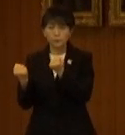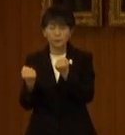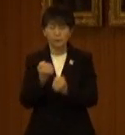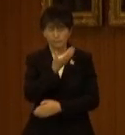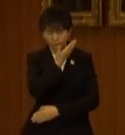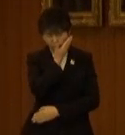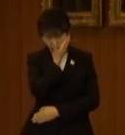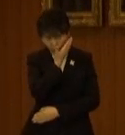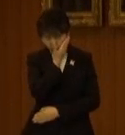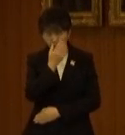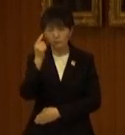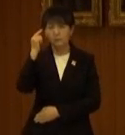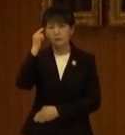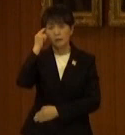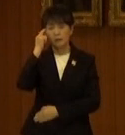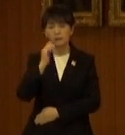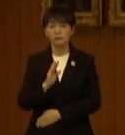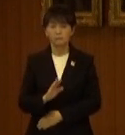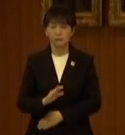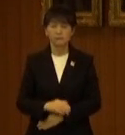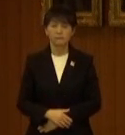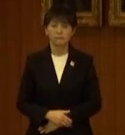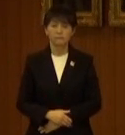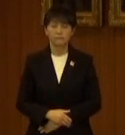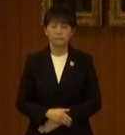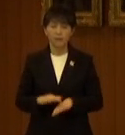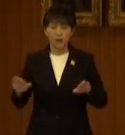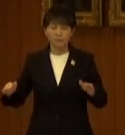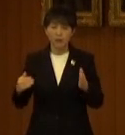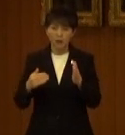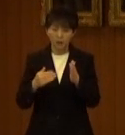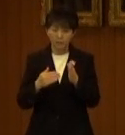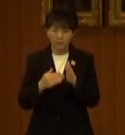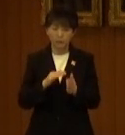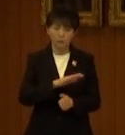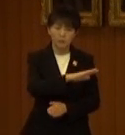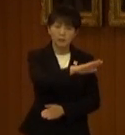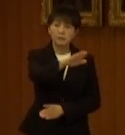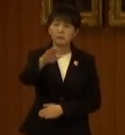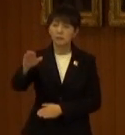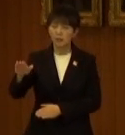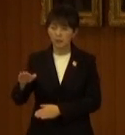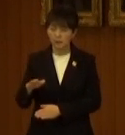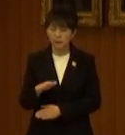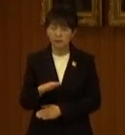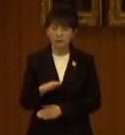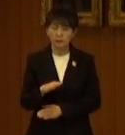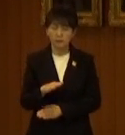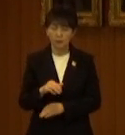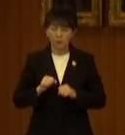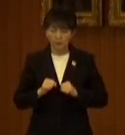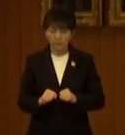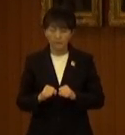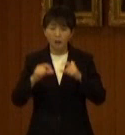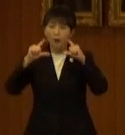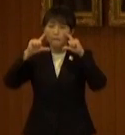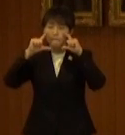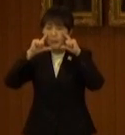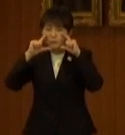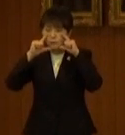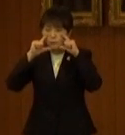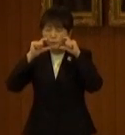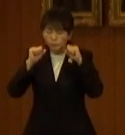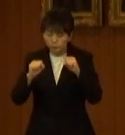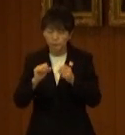だというふうに考えております。これまでの皆さんに取っていただきました対策、マスクを着用するですと